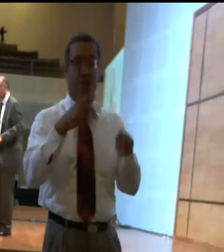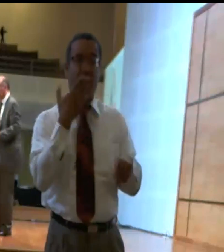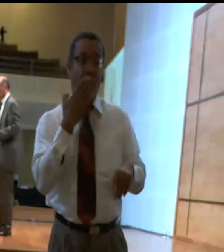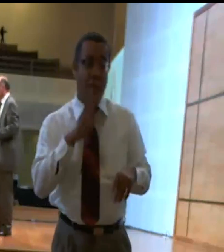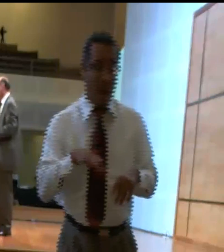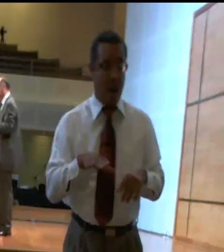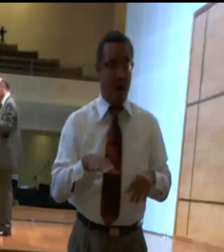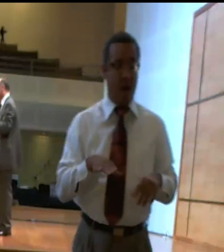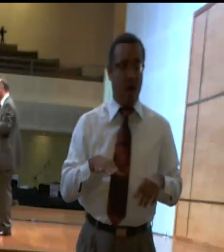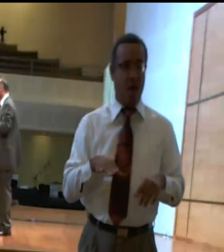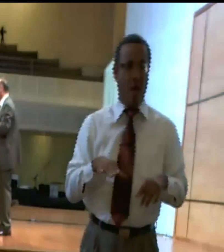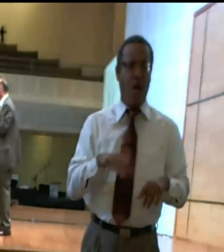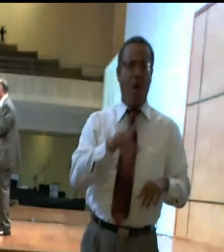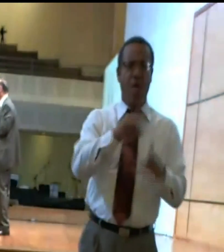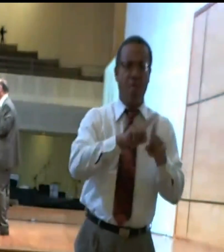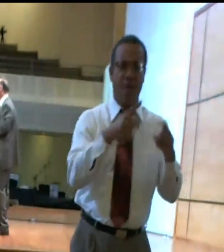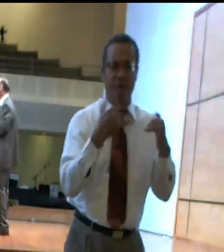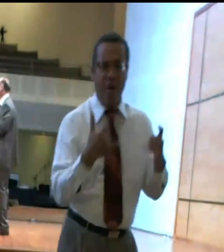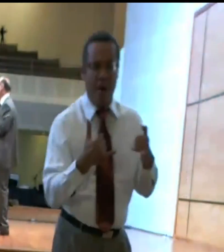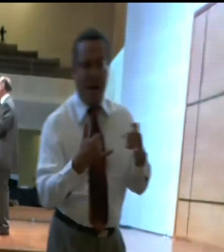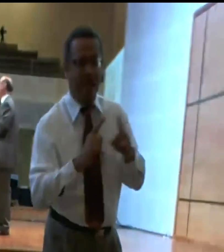mundo en que vivimos es que no siempre es así.